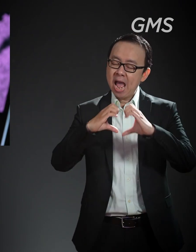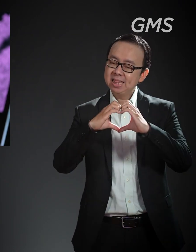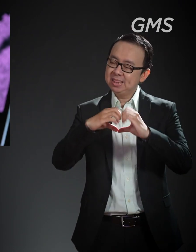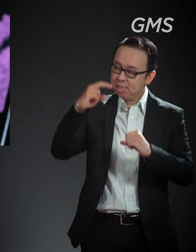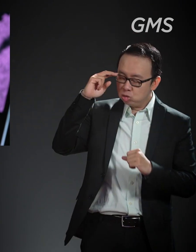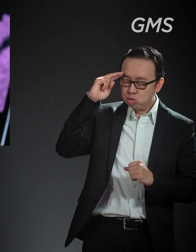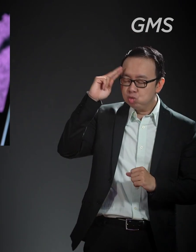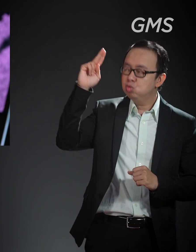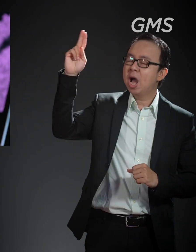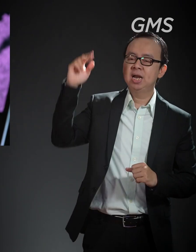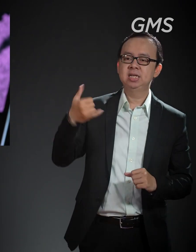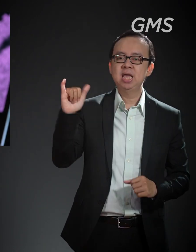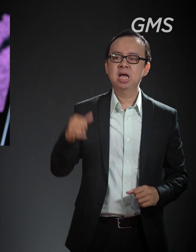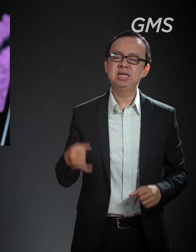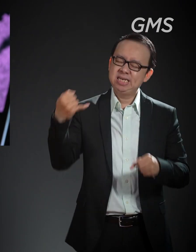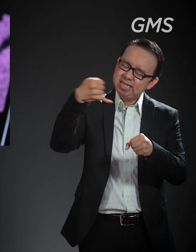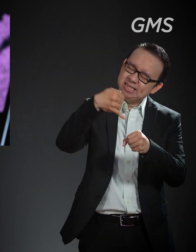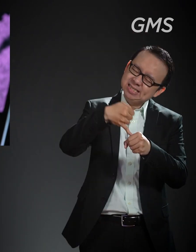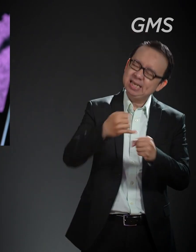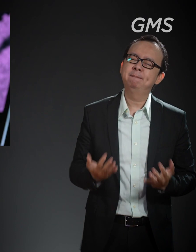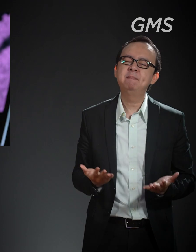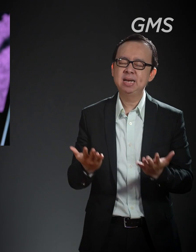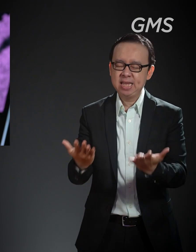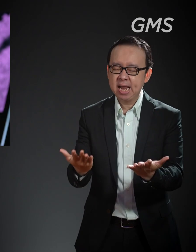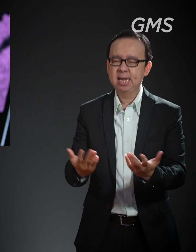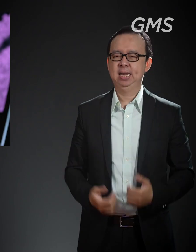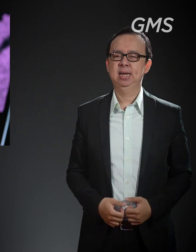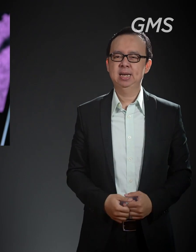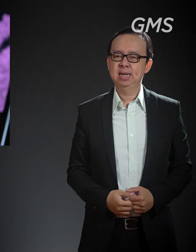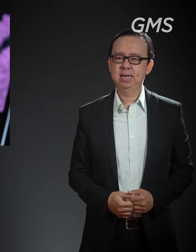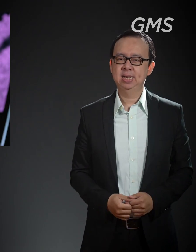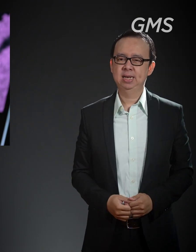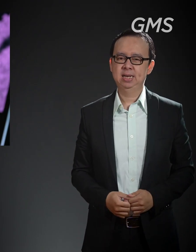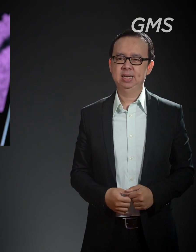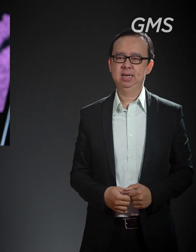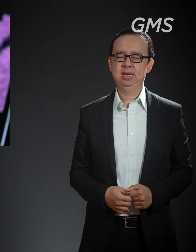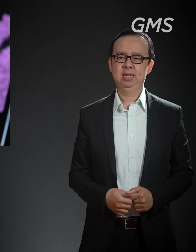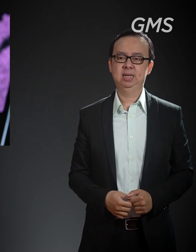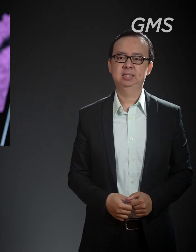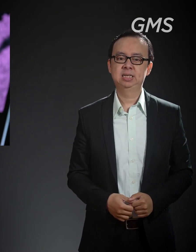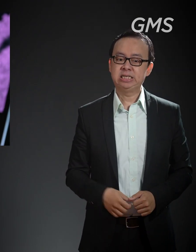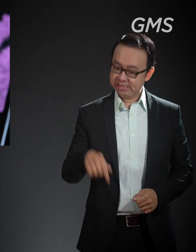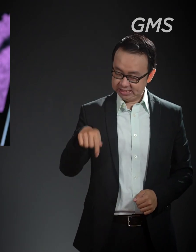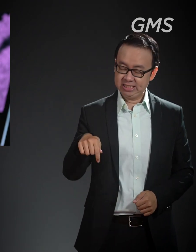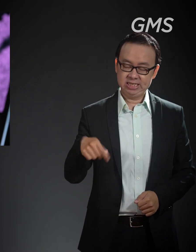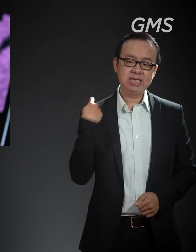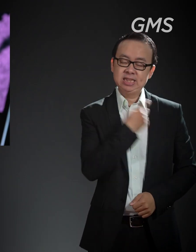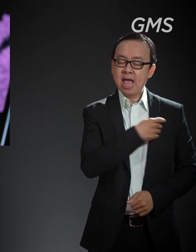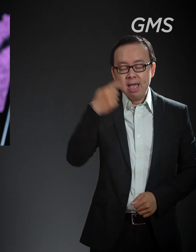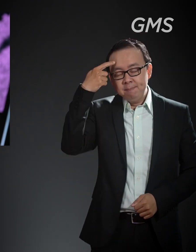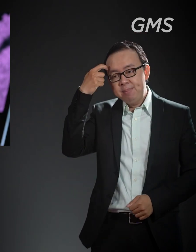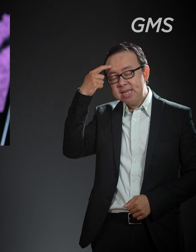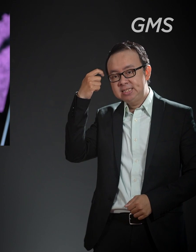Hati Kristus yang memberikan diri. Dari sini kita pelajari bahwa Tuhan